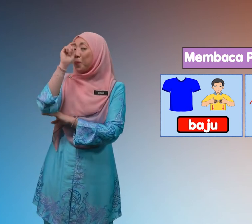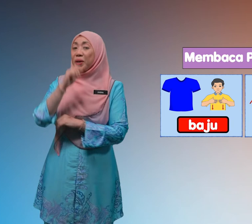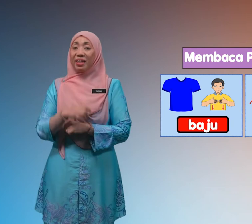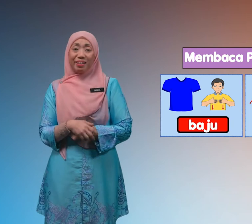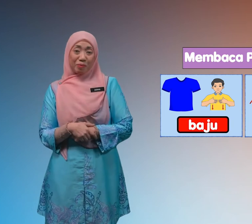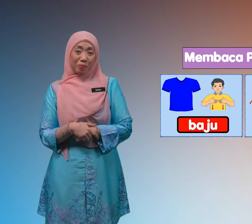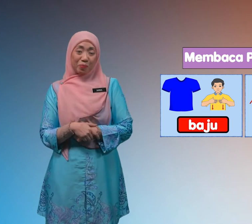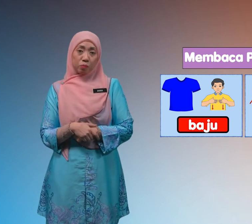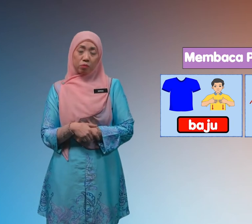topi.